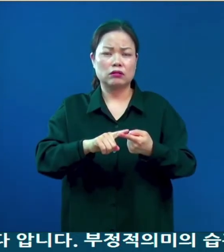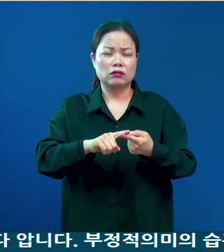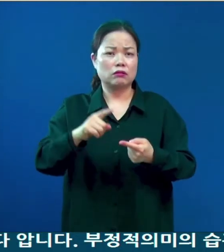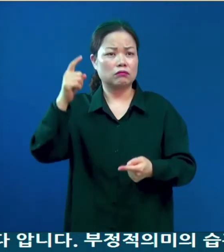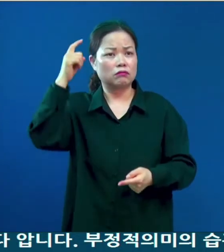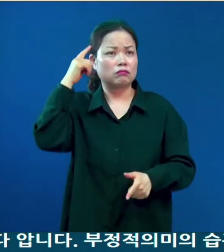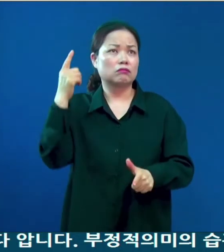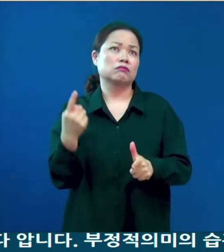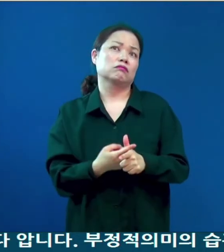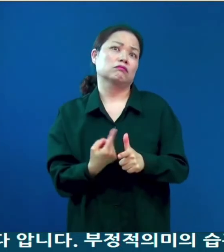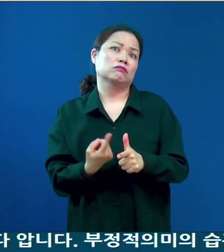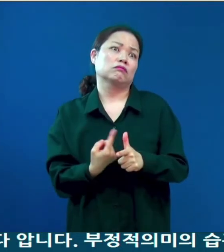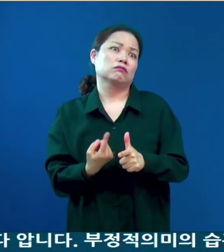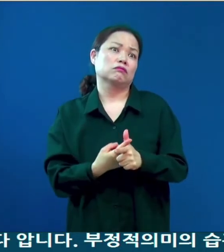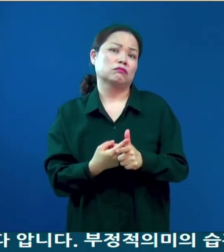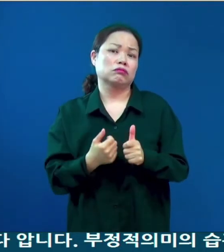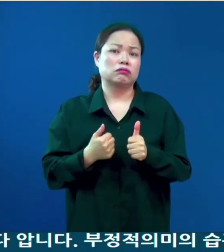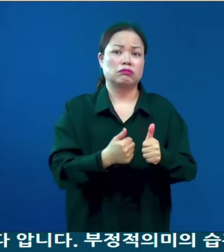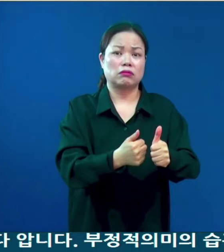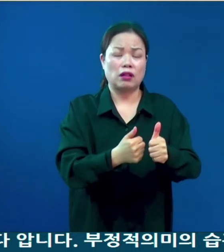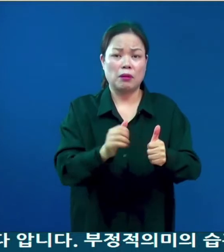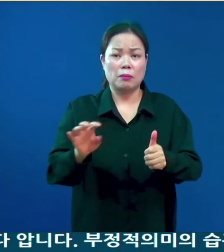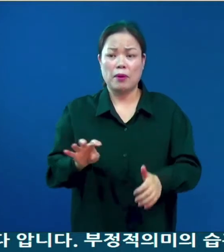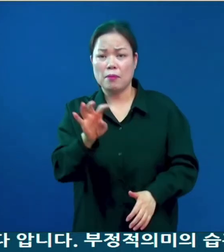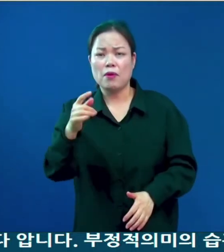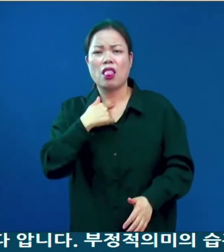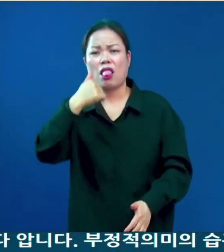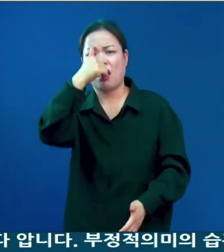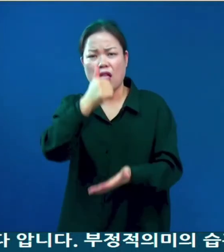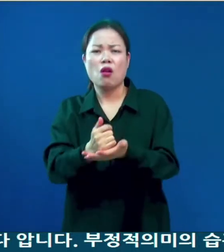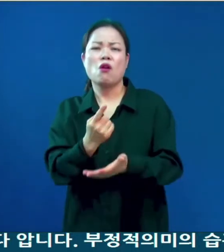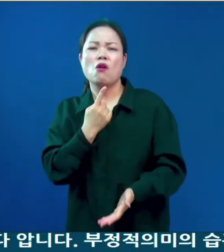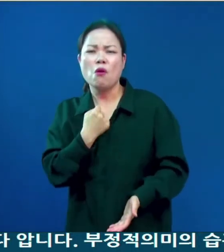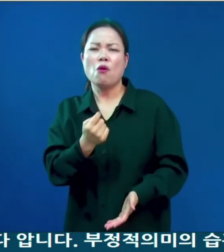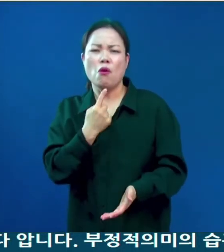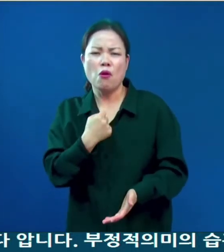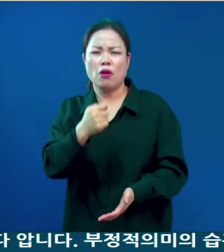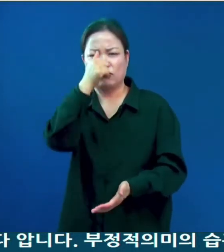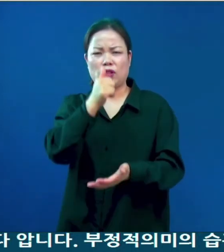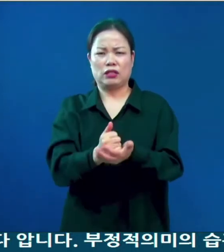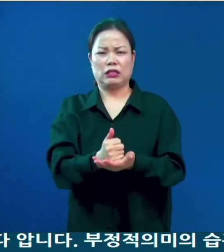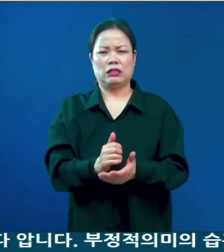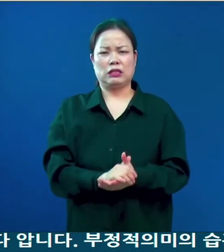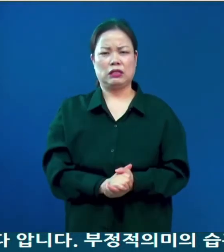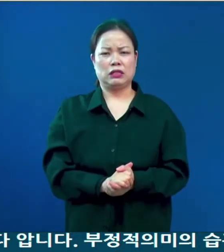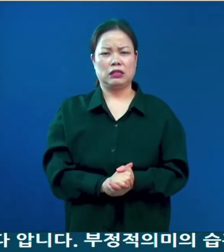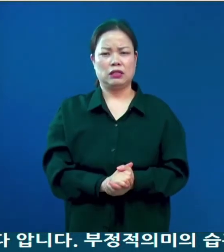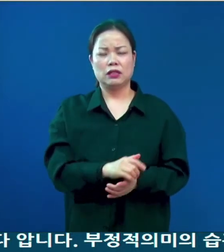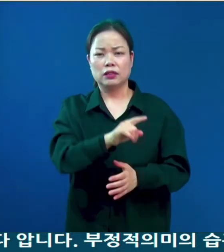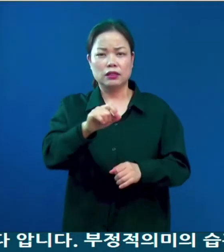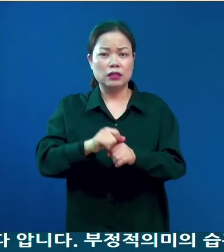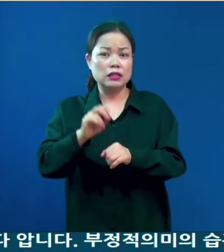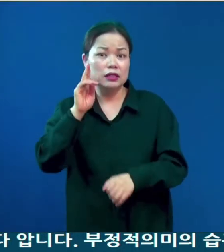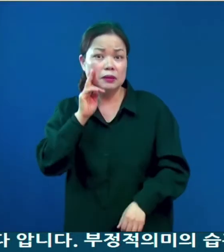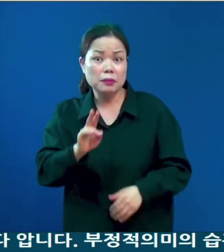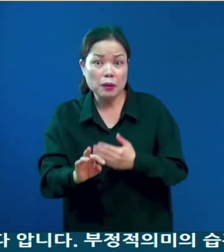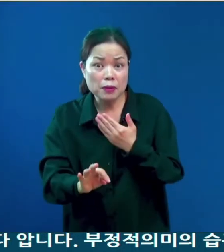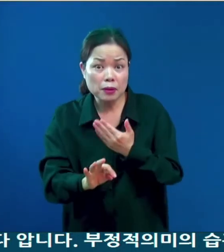무분별하게 따라가는, 그래서 반복적으로 되풀이하는 이런 것으로 우리가 이해할 수 있습니다. 그래서 이게